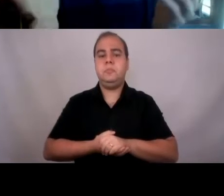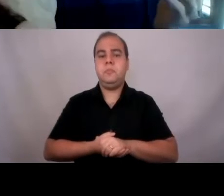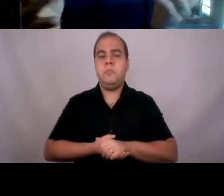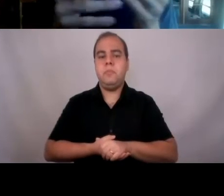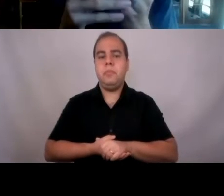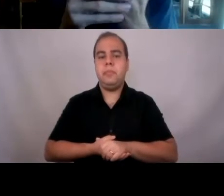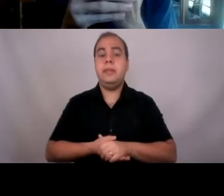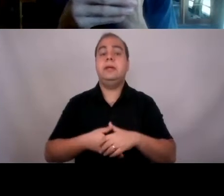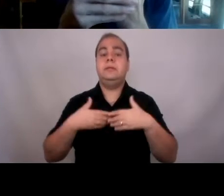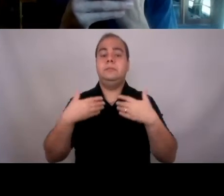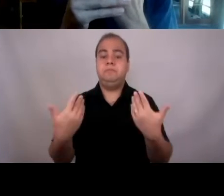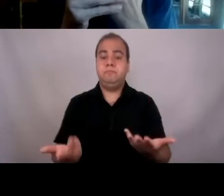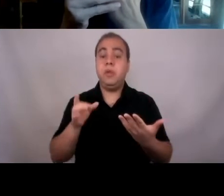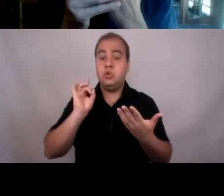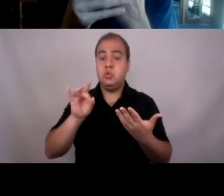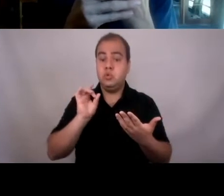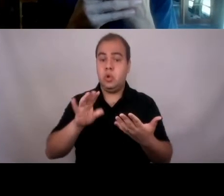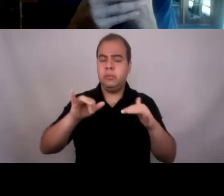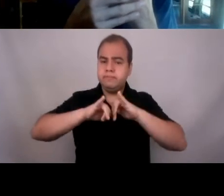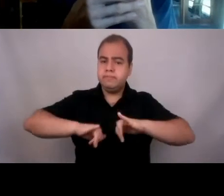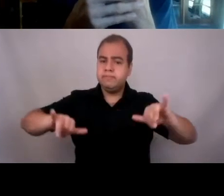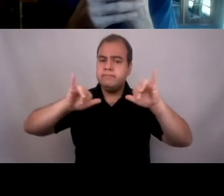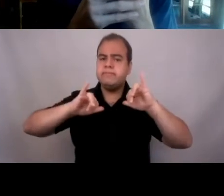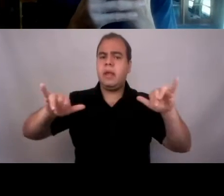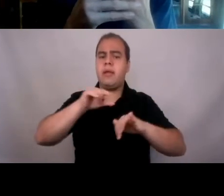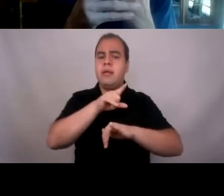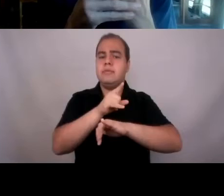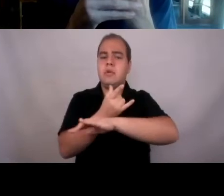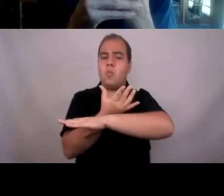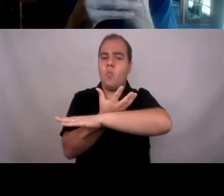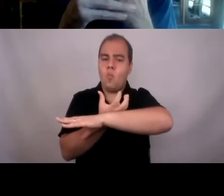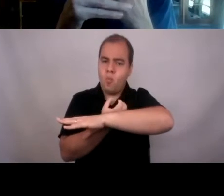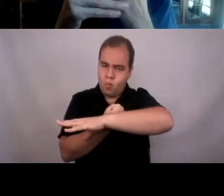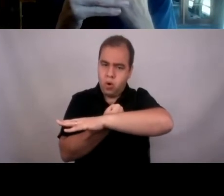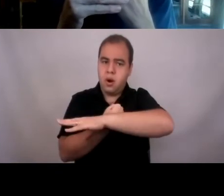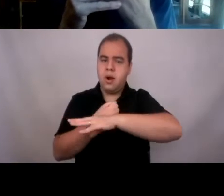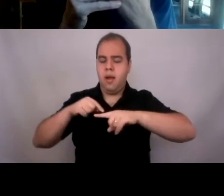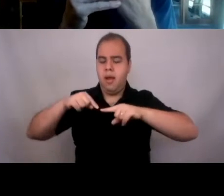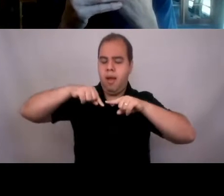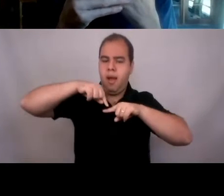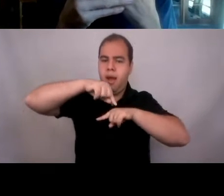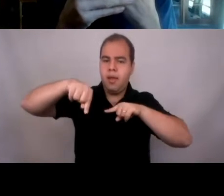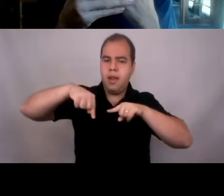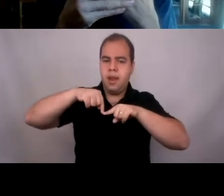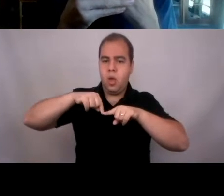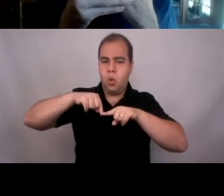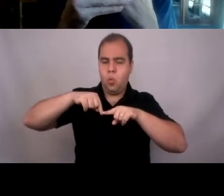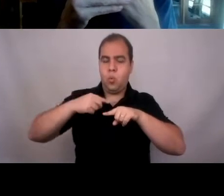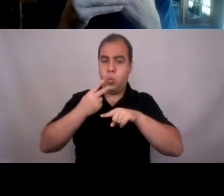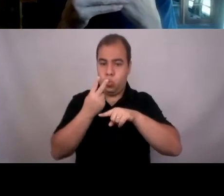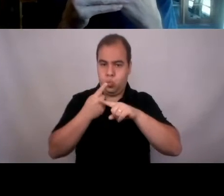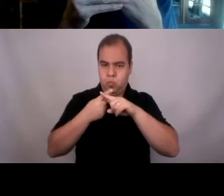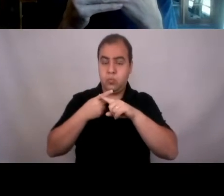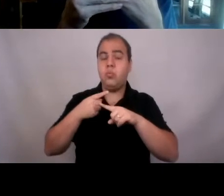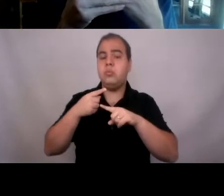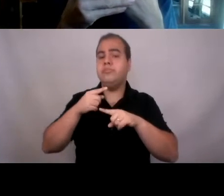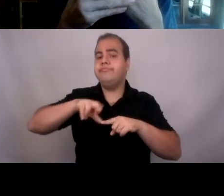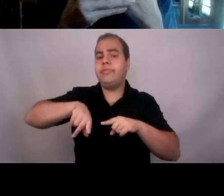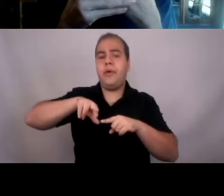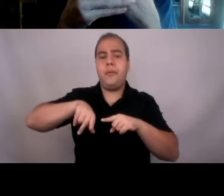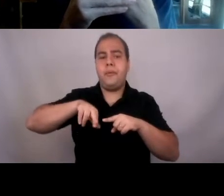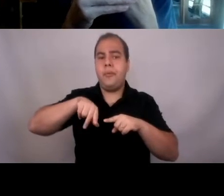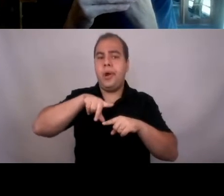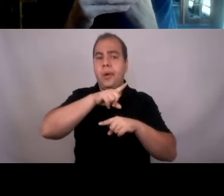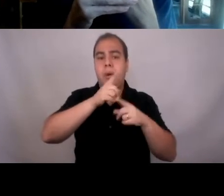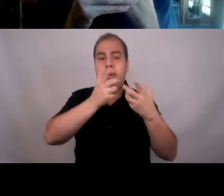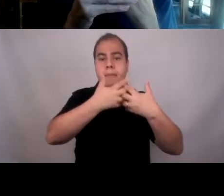Então, esse, só para deixar a referência, esse é o infiltrômetro do anel duplo. Não é um equipamento muito